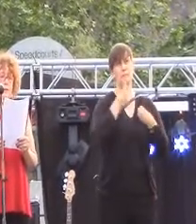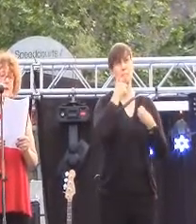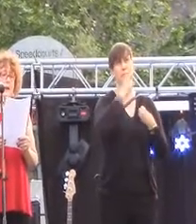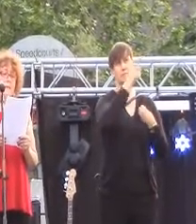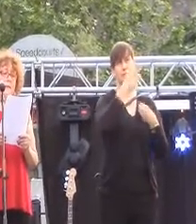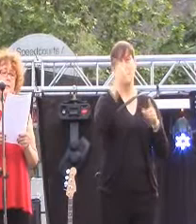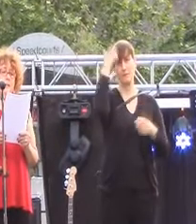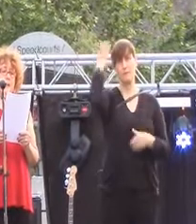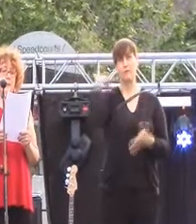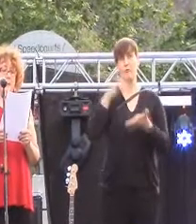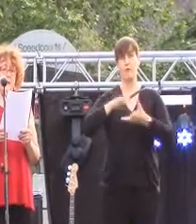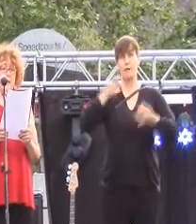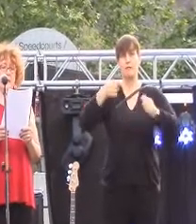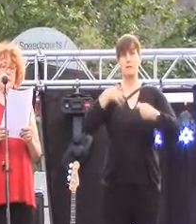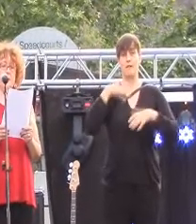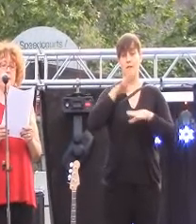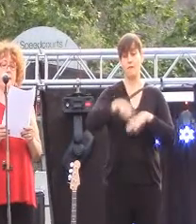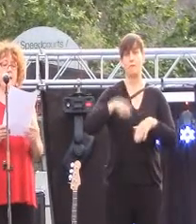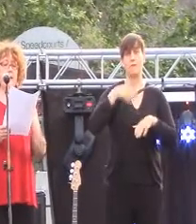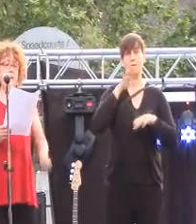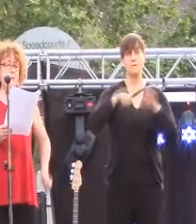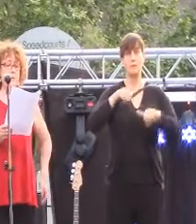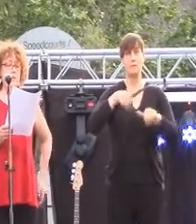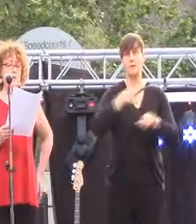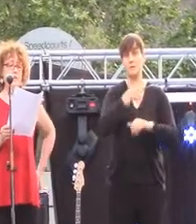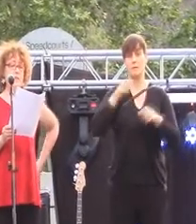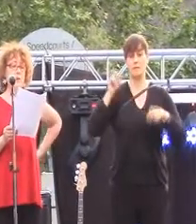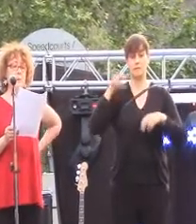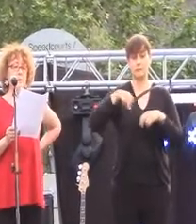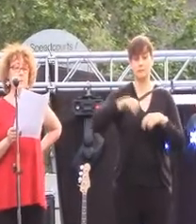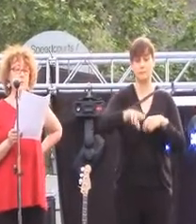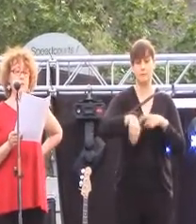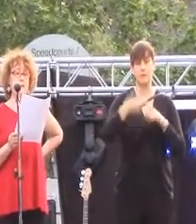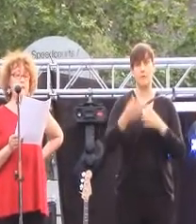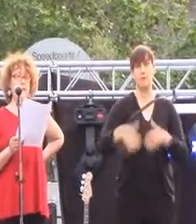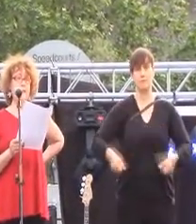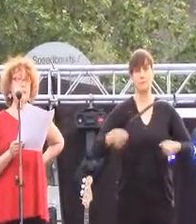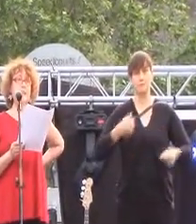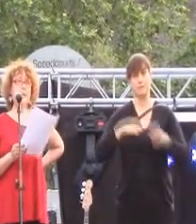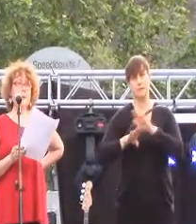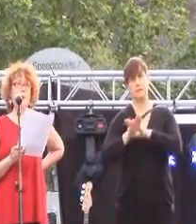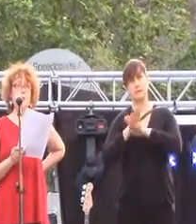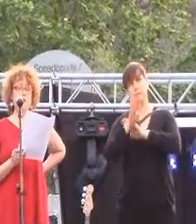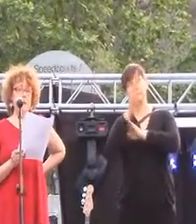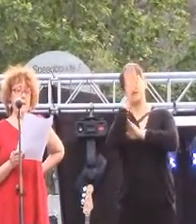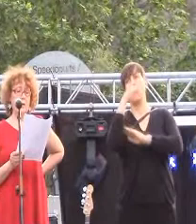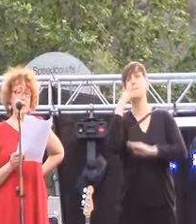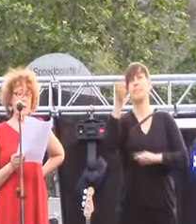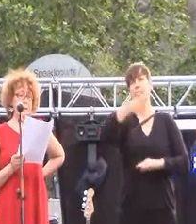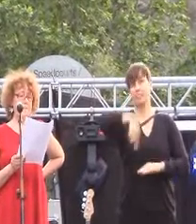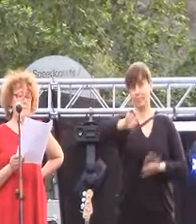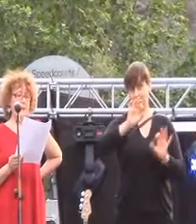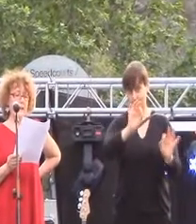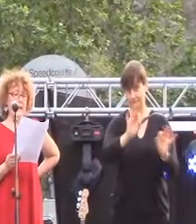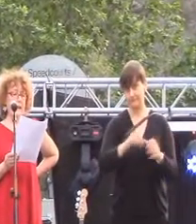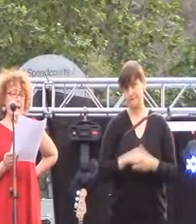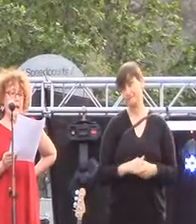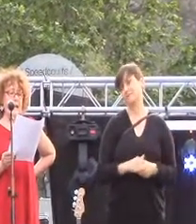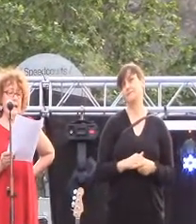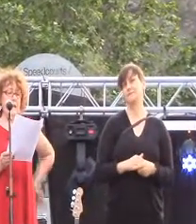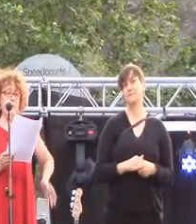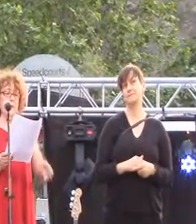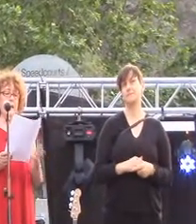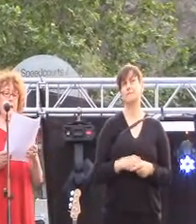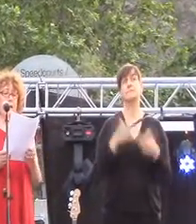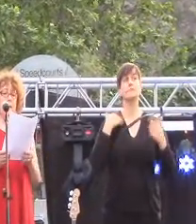anar al súper havia de baixar primer i després, carregada amb les bosses, fer una bona pujadeta. Ja sabeu de què us parlo, oi?